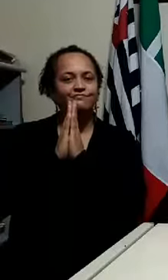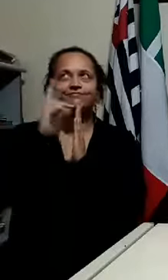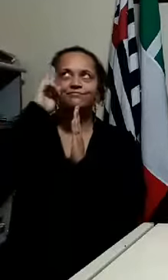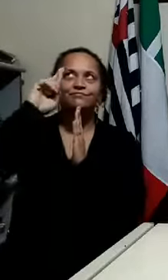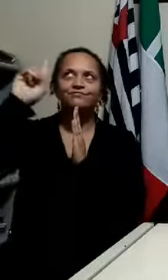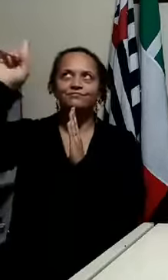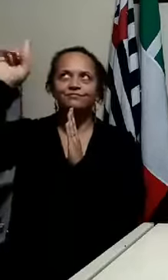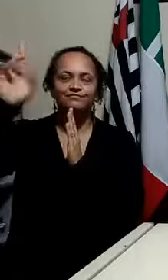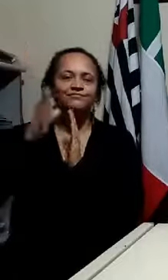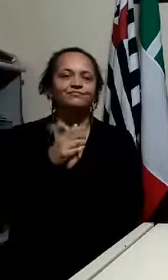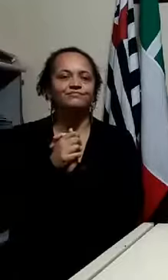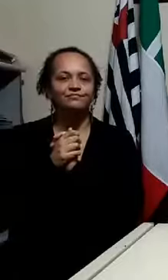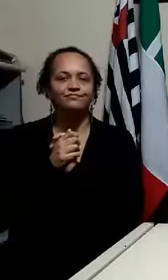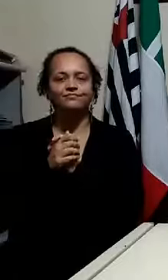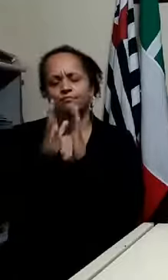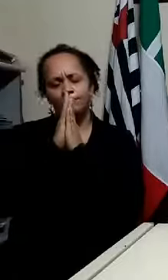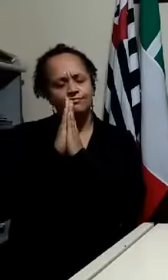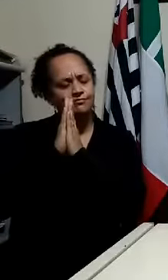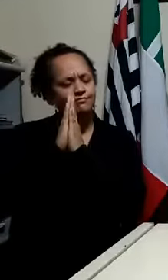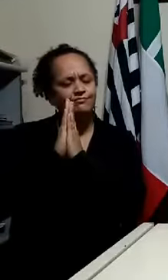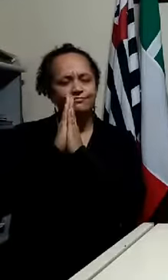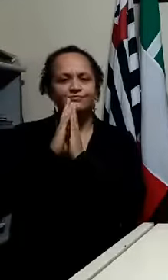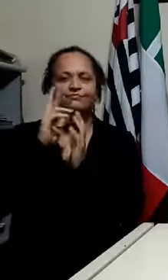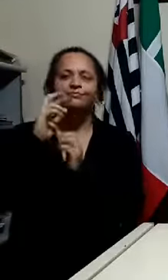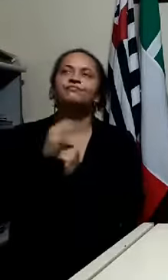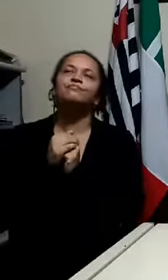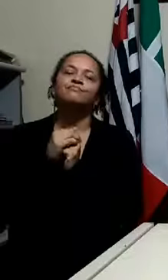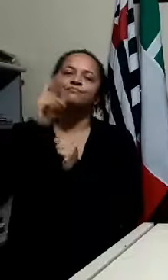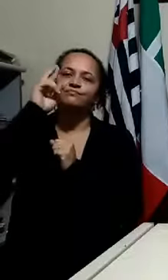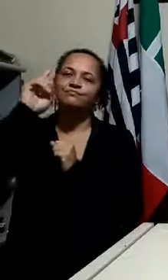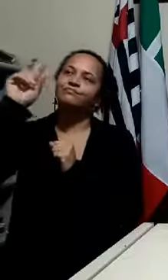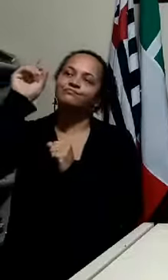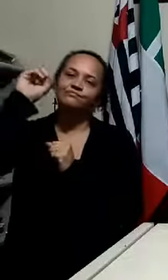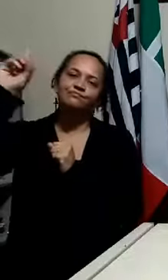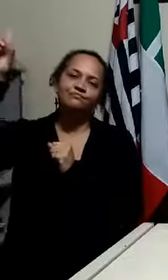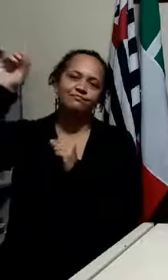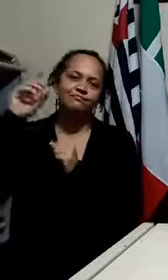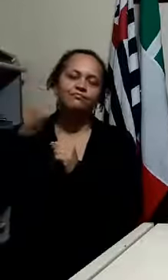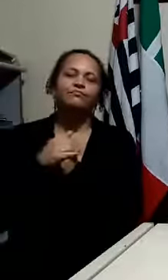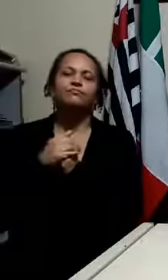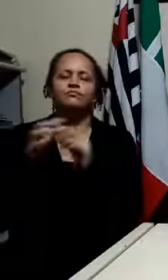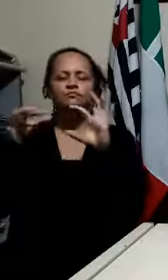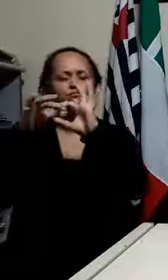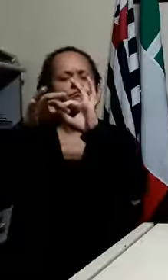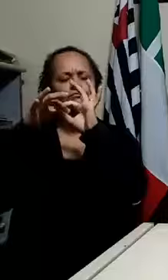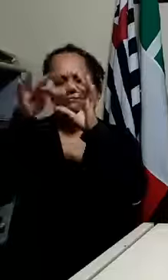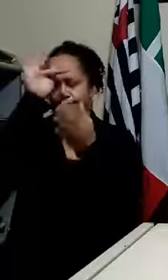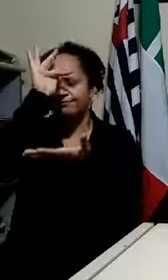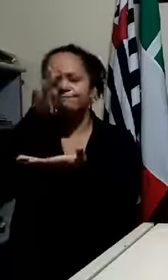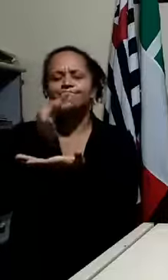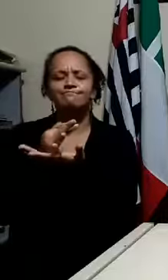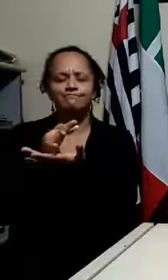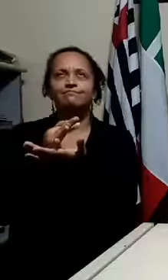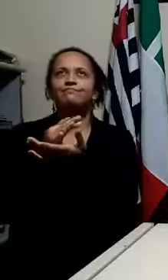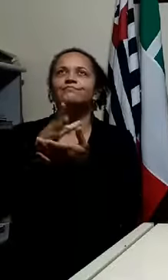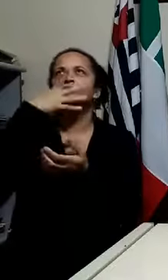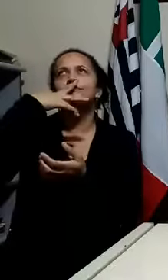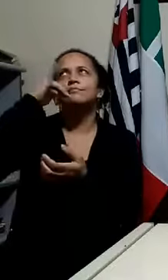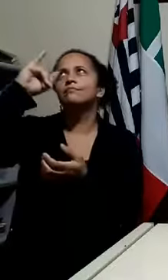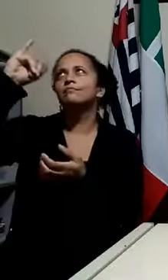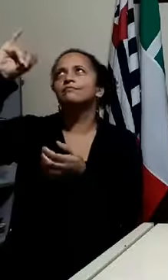Senhor. Vamos orar, falar com Deus nesta hora. Fecha os teus olhos aí, una a tua fé com a minha. Pai celestial,